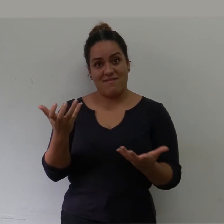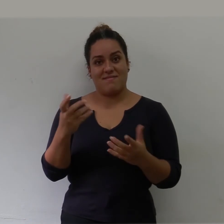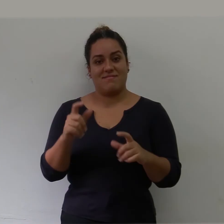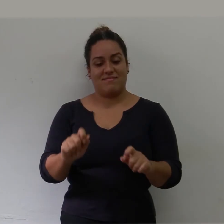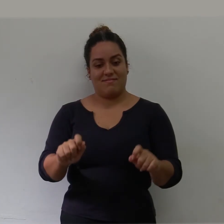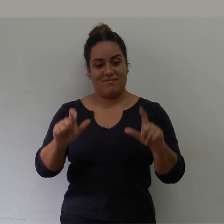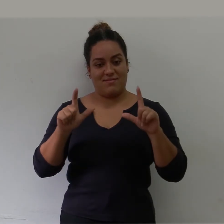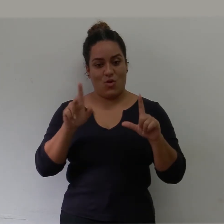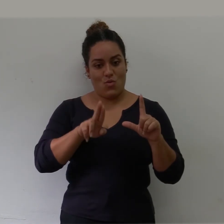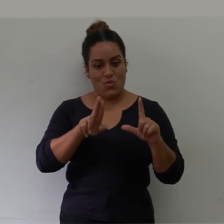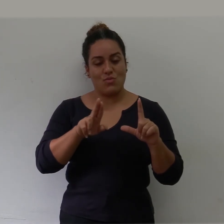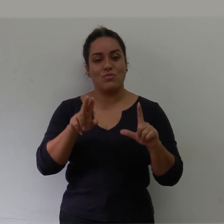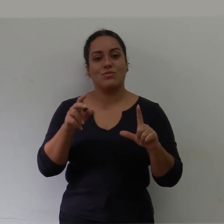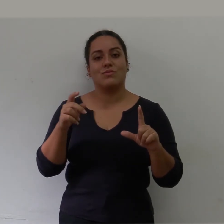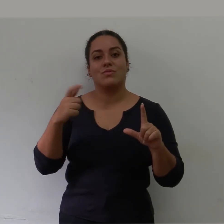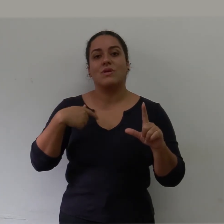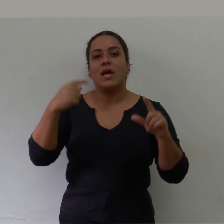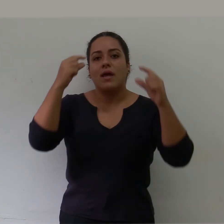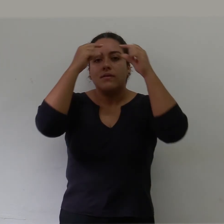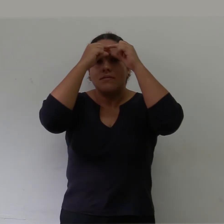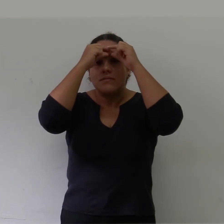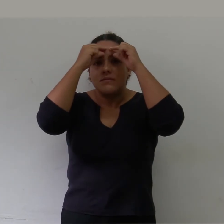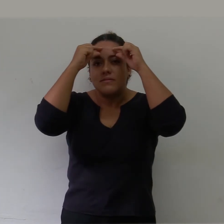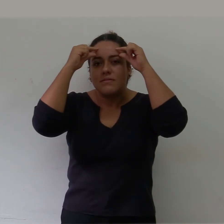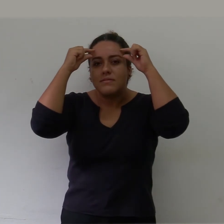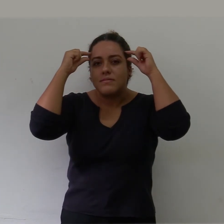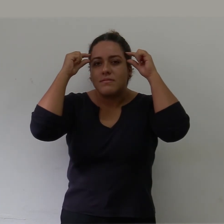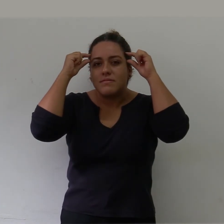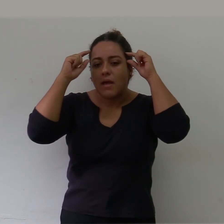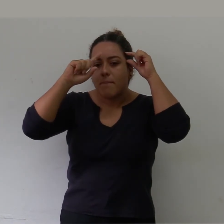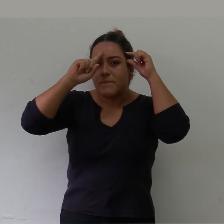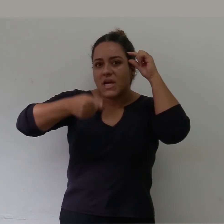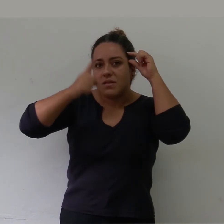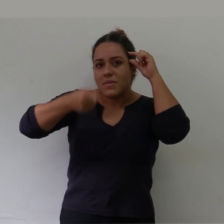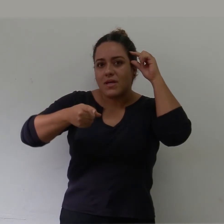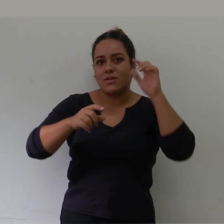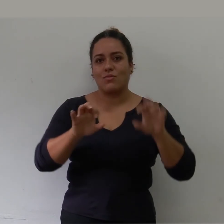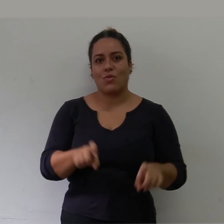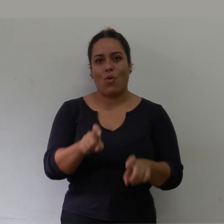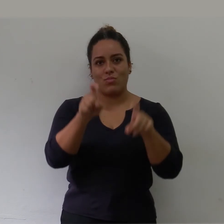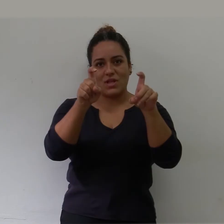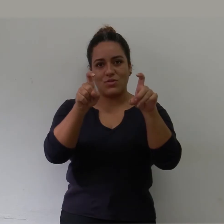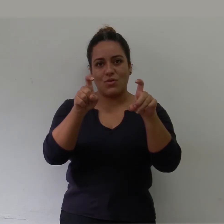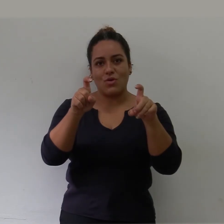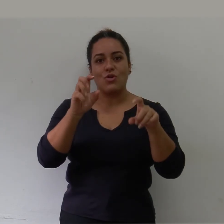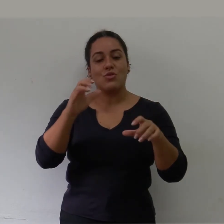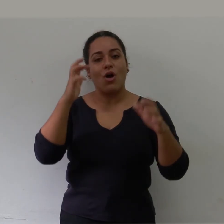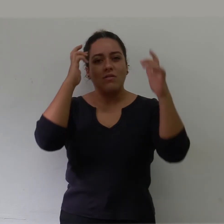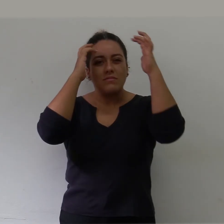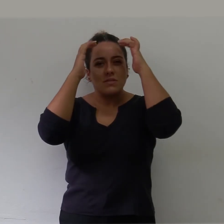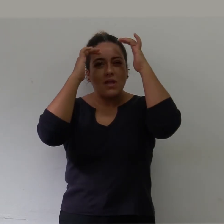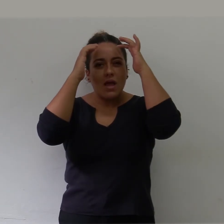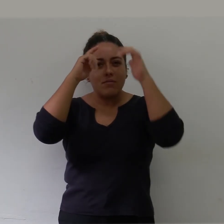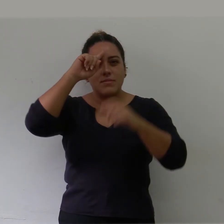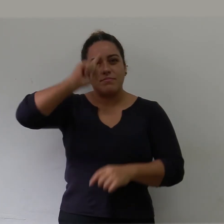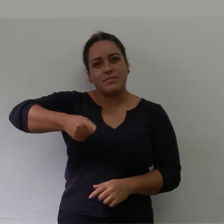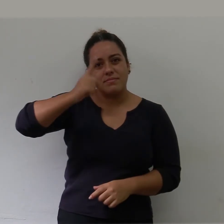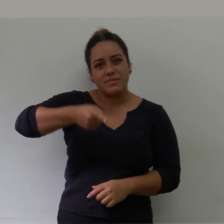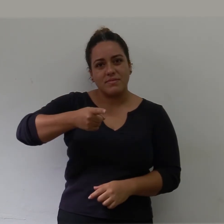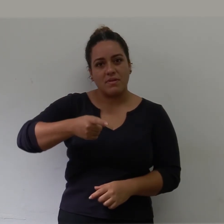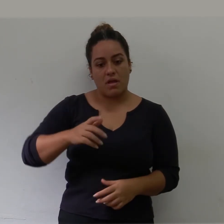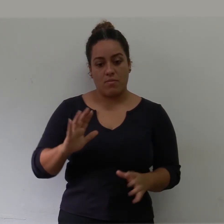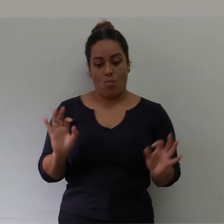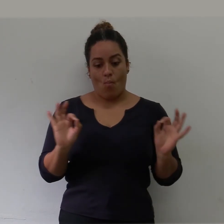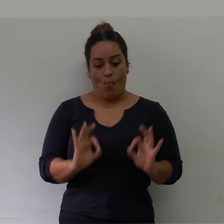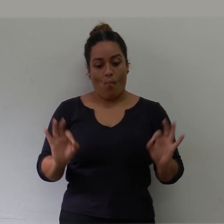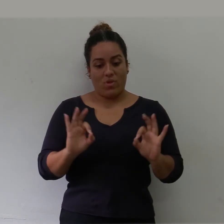do teclado a partir de uma tiara que envia sinais para o computador por ondas cerebrais. Ou seja, mesmo